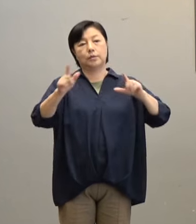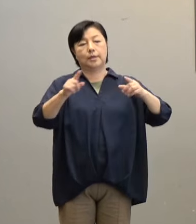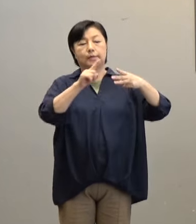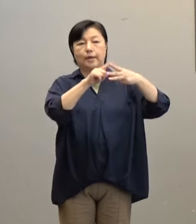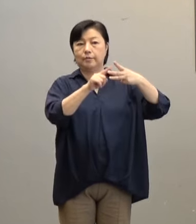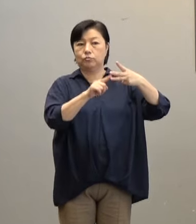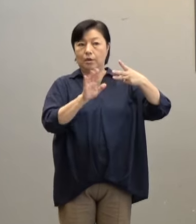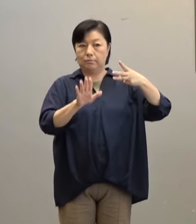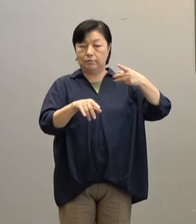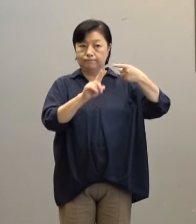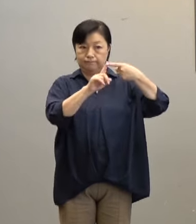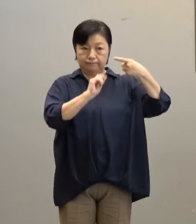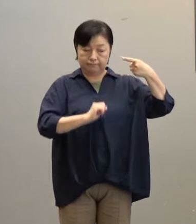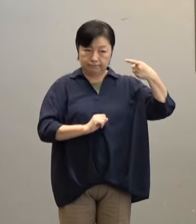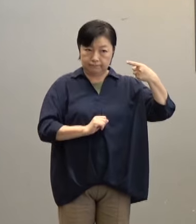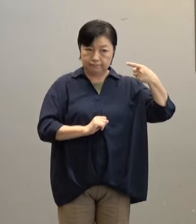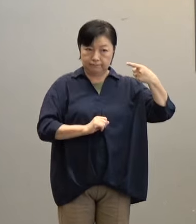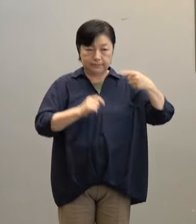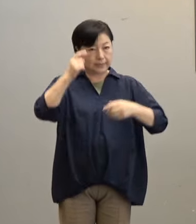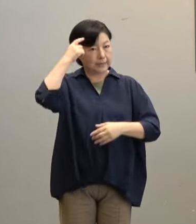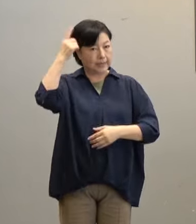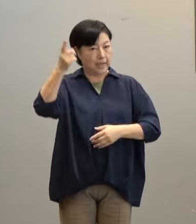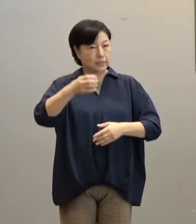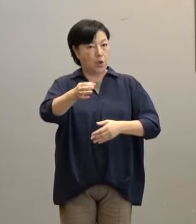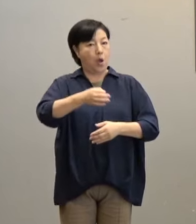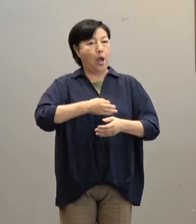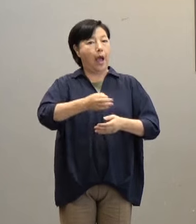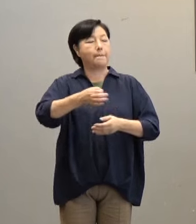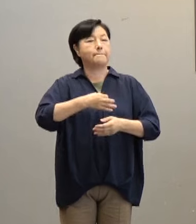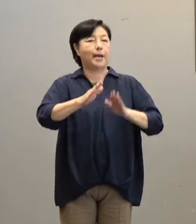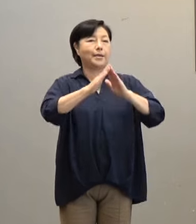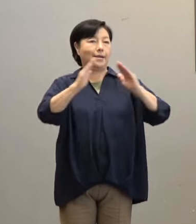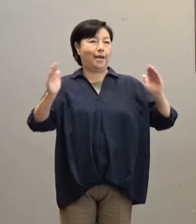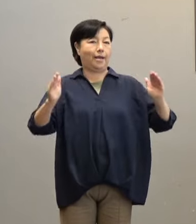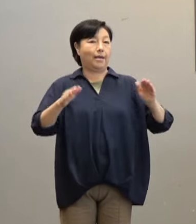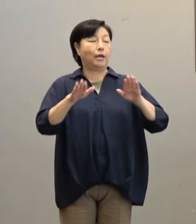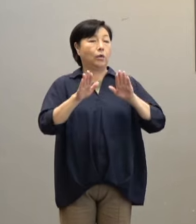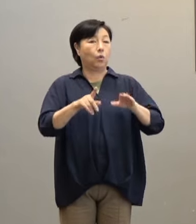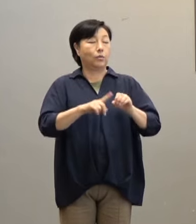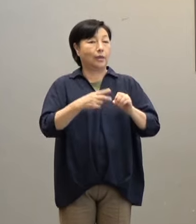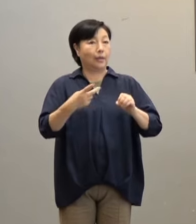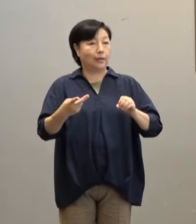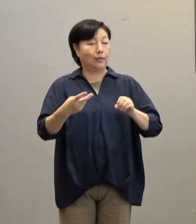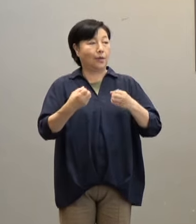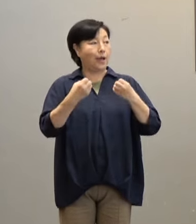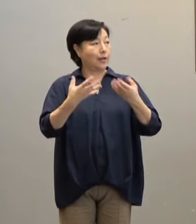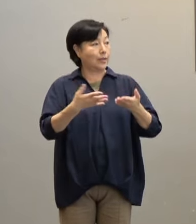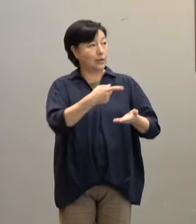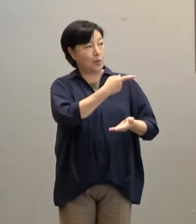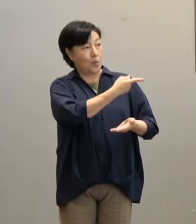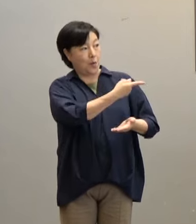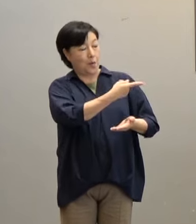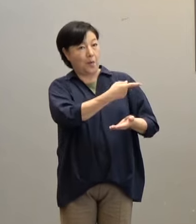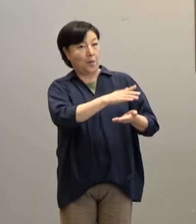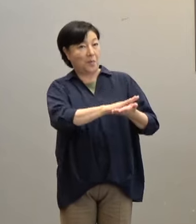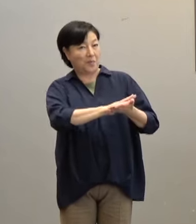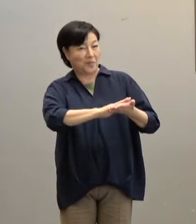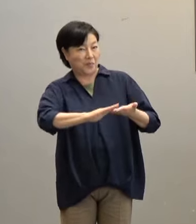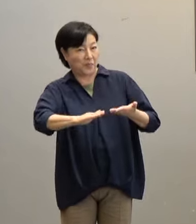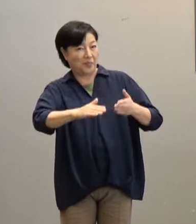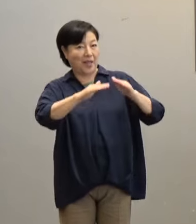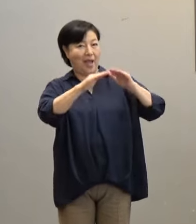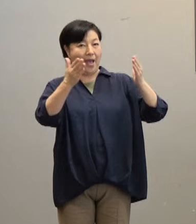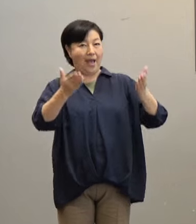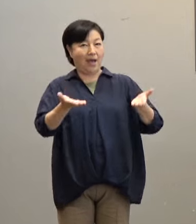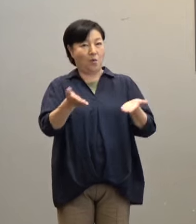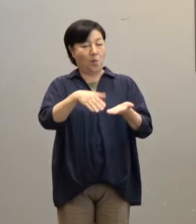。まず1点目が梨の販売会です。今年度は新たに手土産用のこの化粧箱を製作をし、